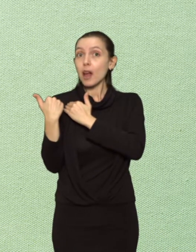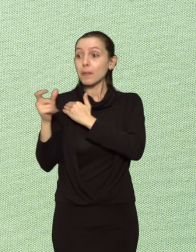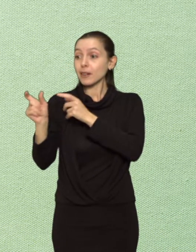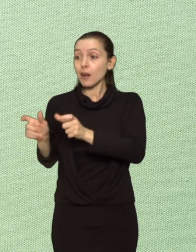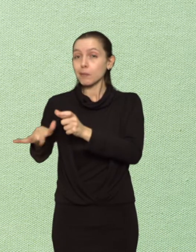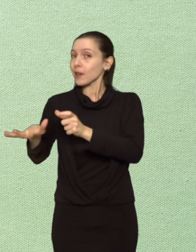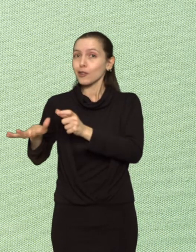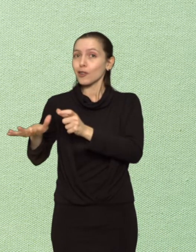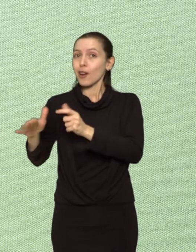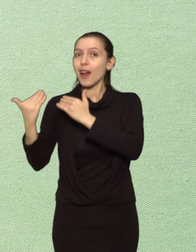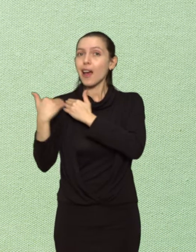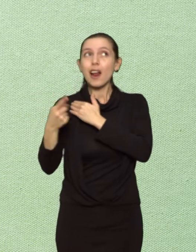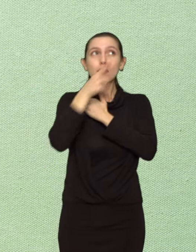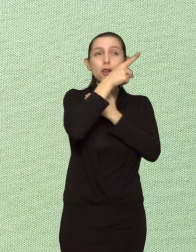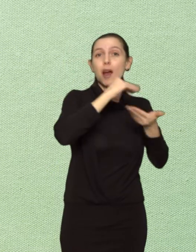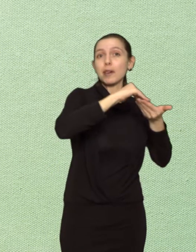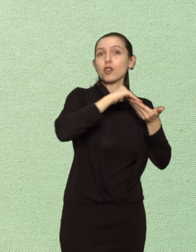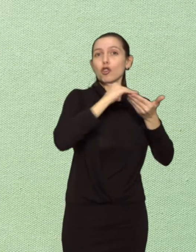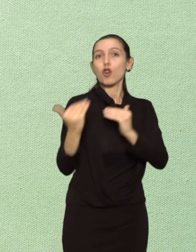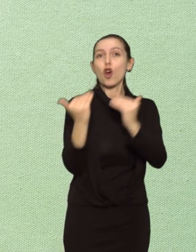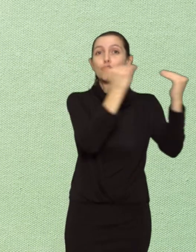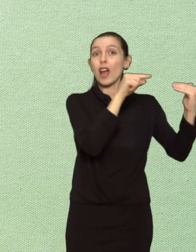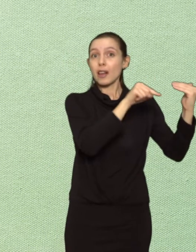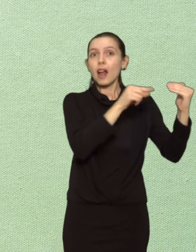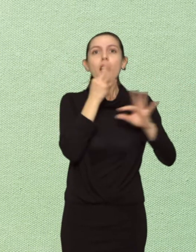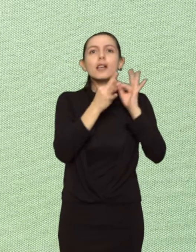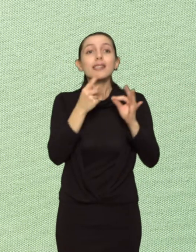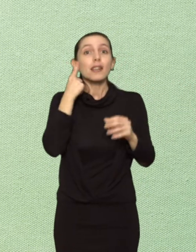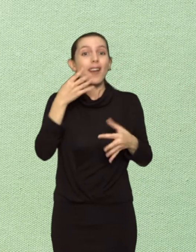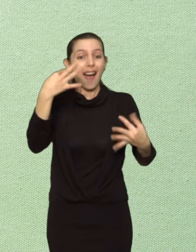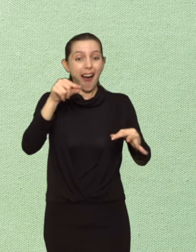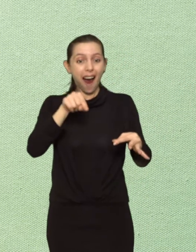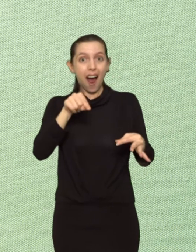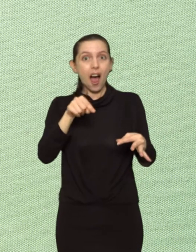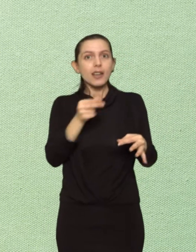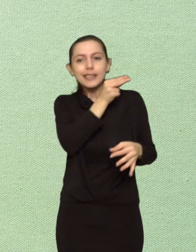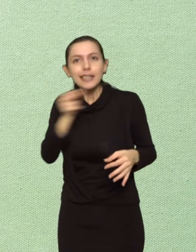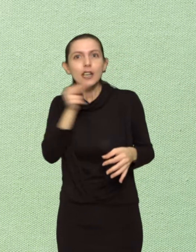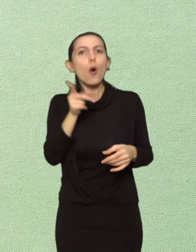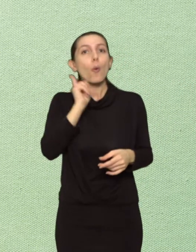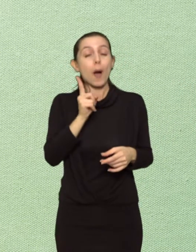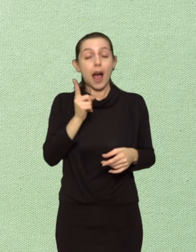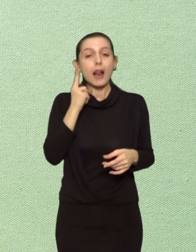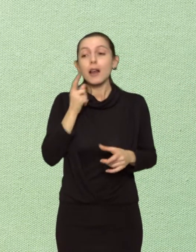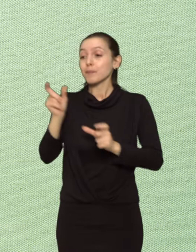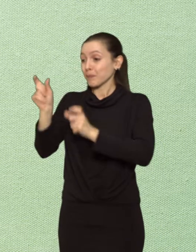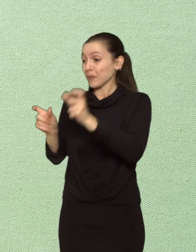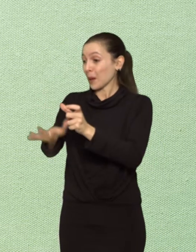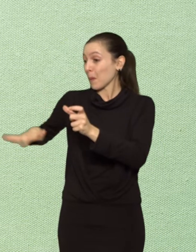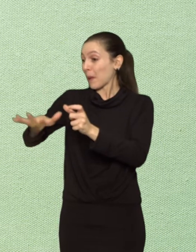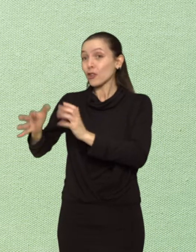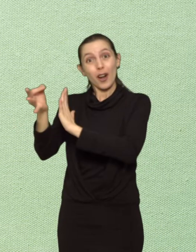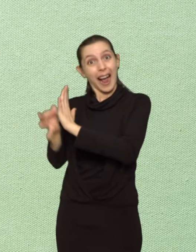società per questa condizione. Infatti la carta sottolinea che è l'interazione tra le caratteristiche